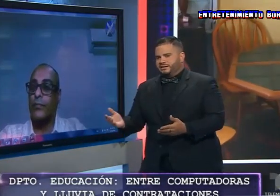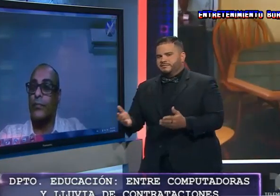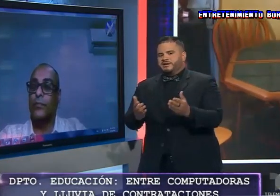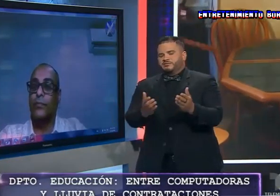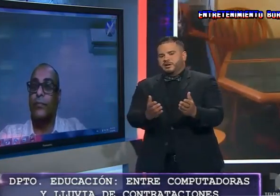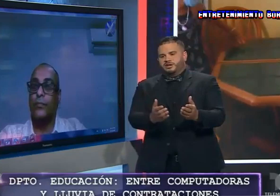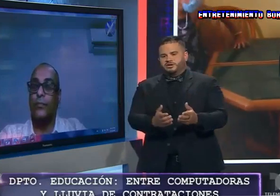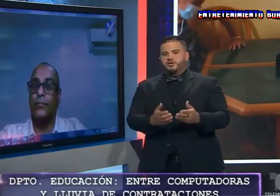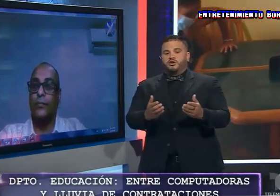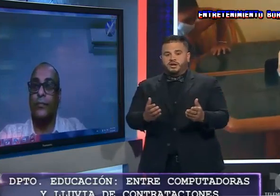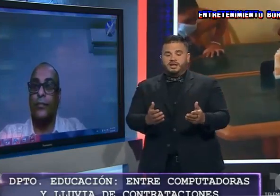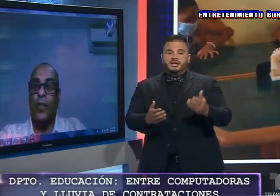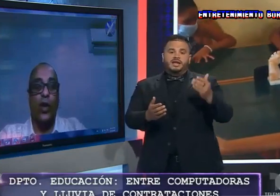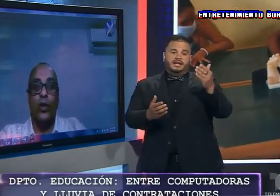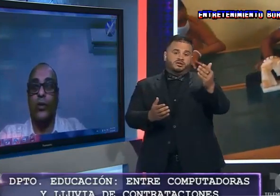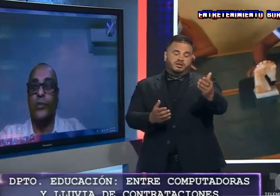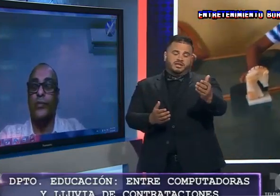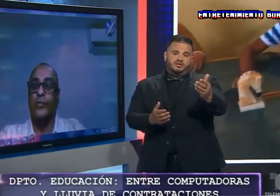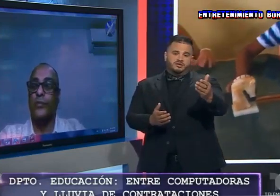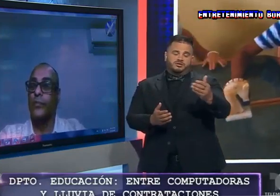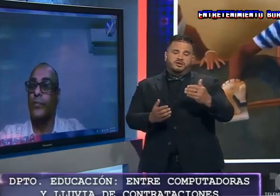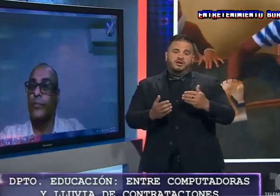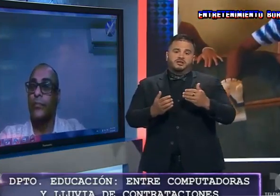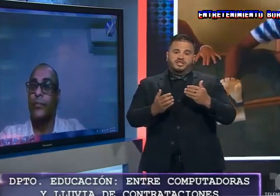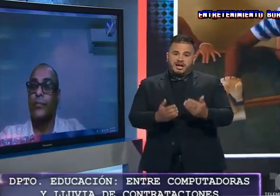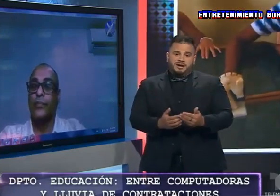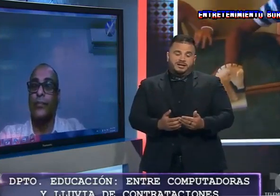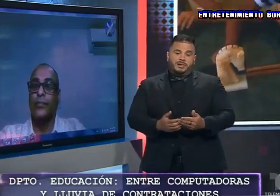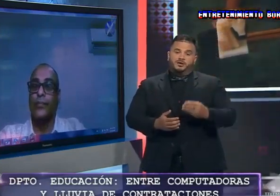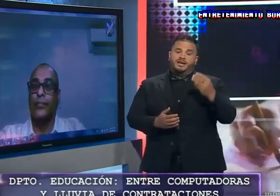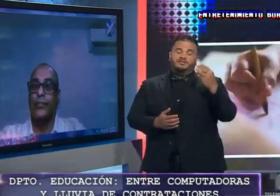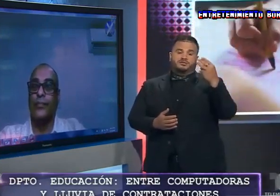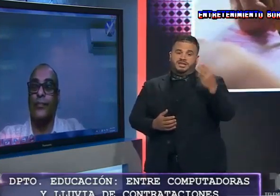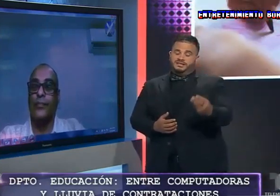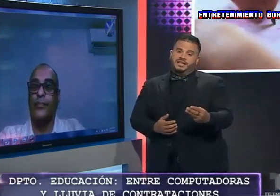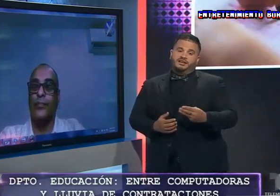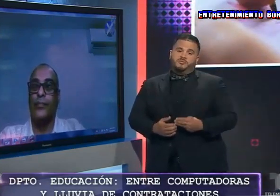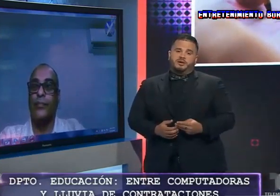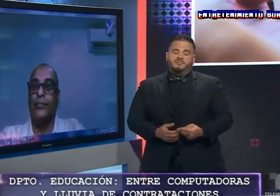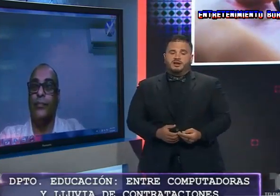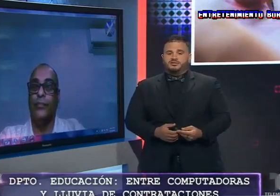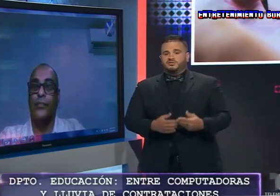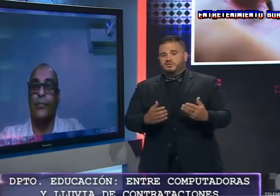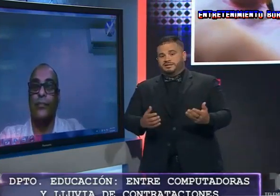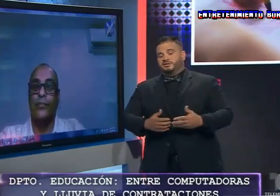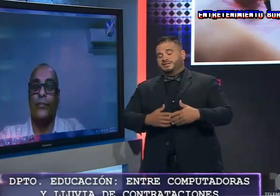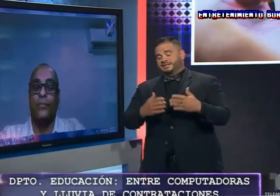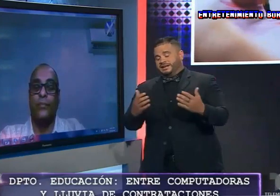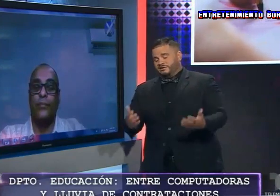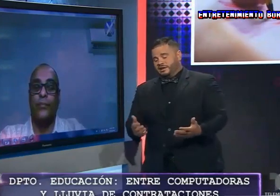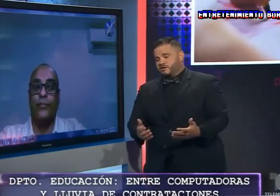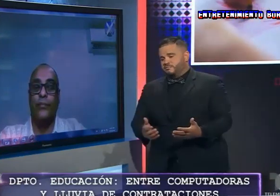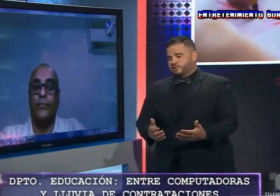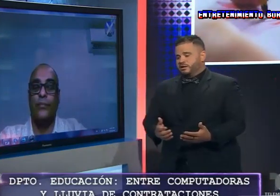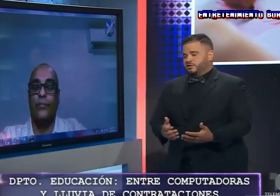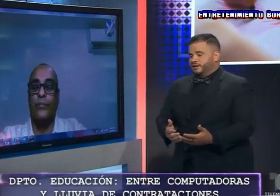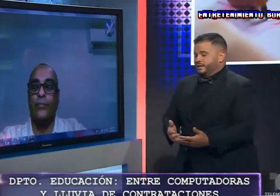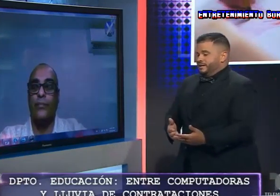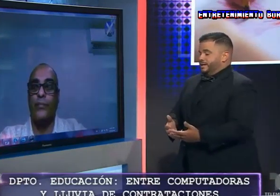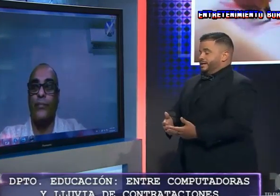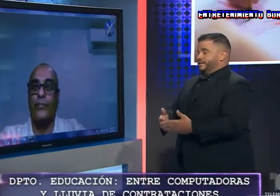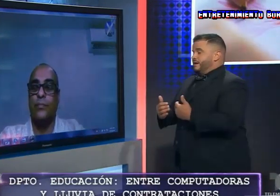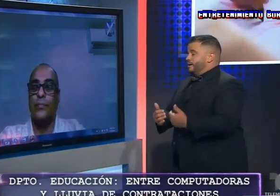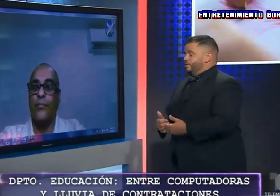se moleste y vamos a resolverle a los niños. Hoy, estos niños llaman, lo que hay son tres técnicos, por ejemplo, en la zona suroeste, donde se entregaron ya las